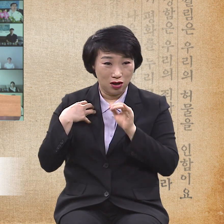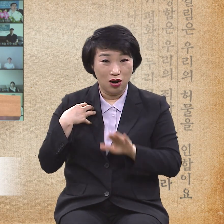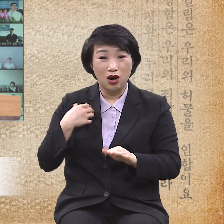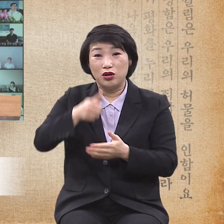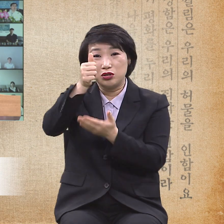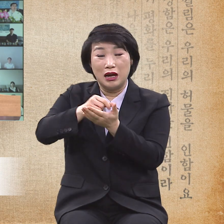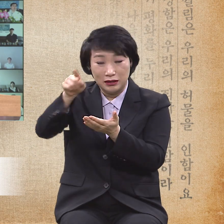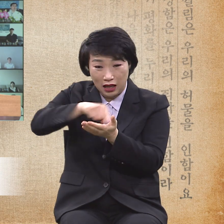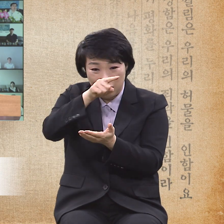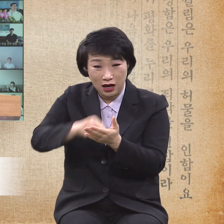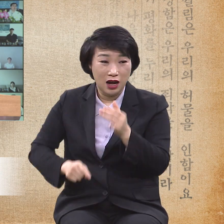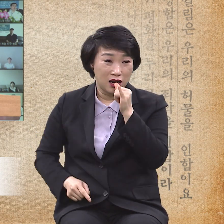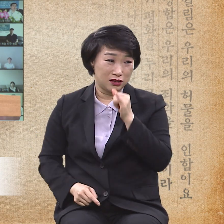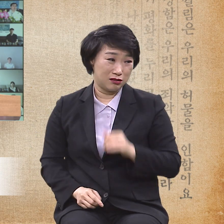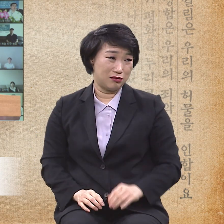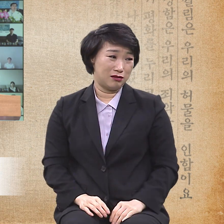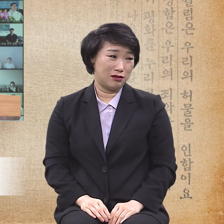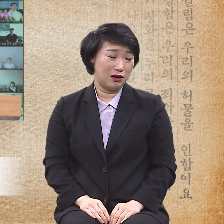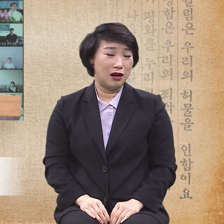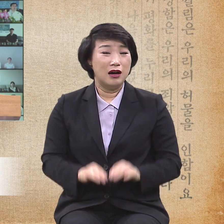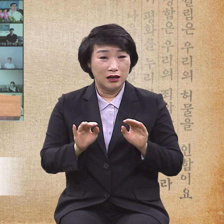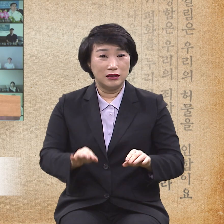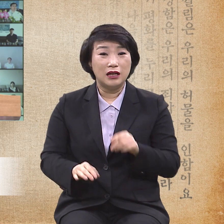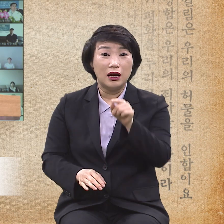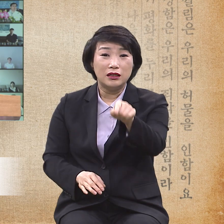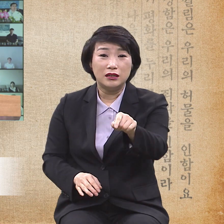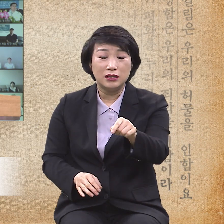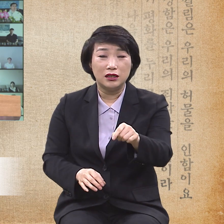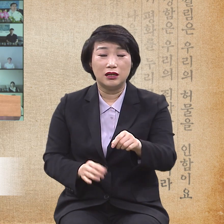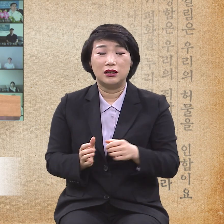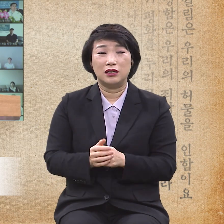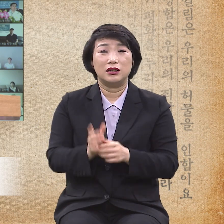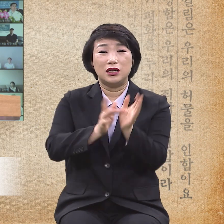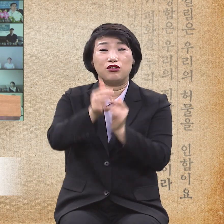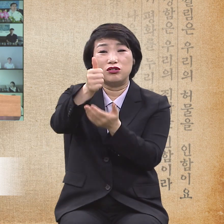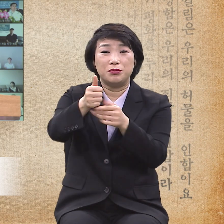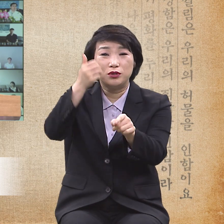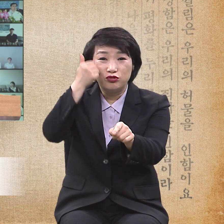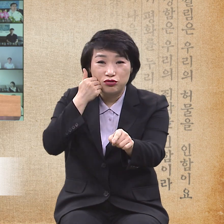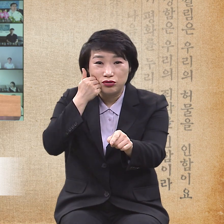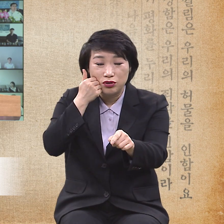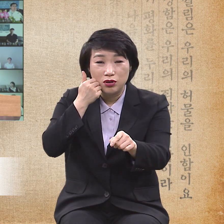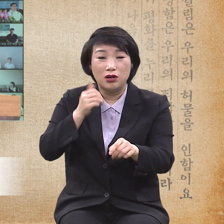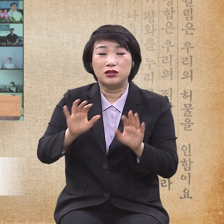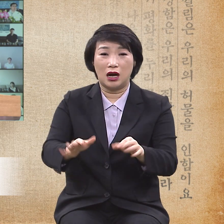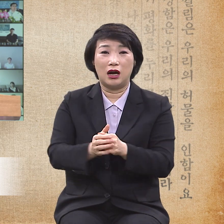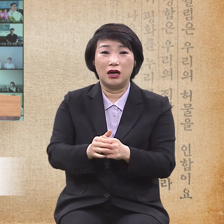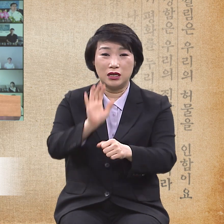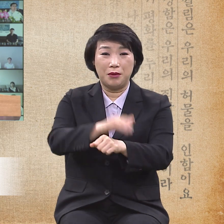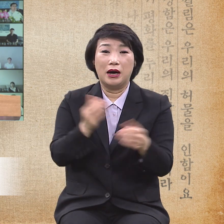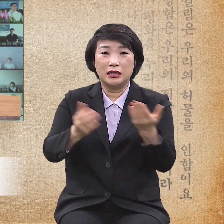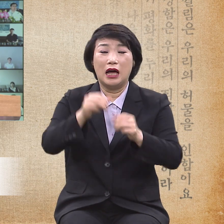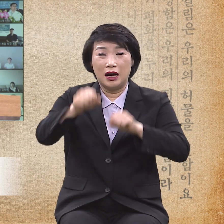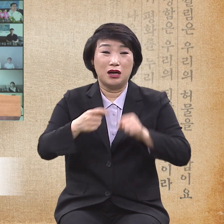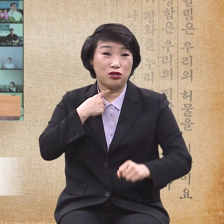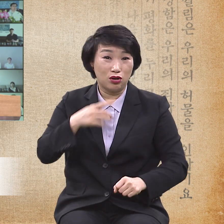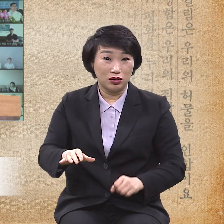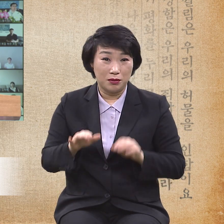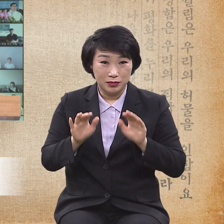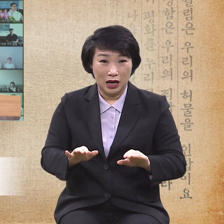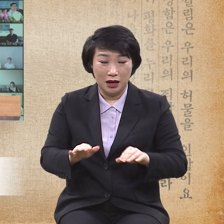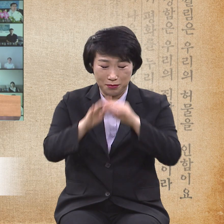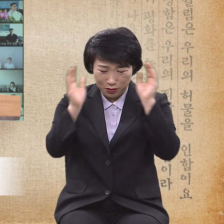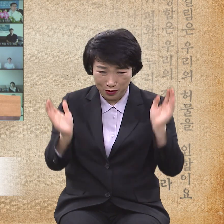대한 보응을 받고 있지 않느냐. 그러나 이 사람은 옳지 않은 일을 행한 일이 없다.